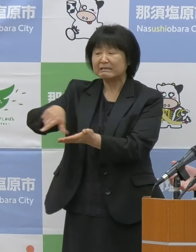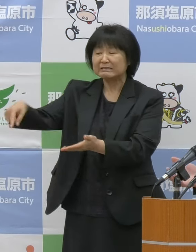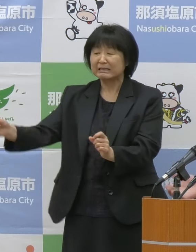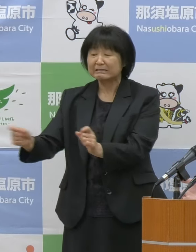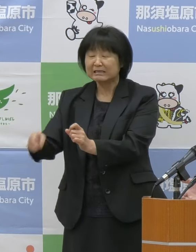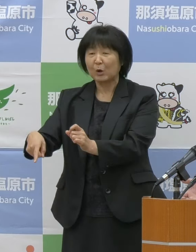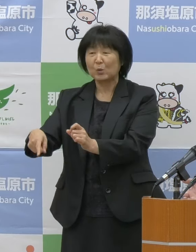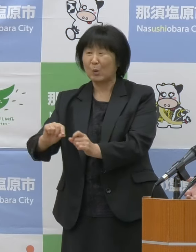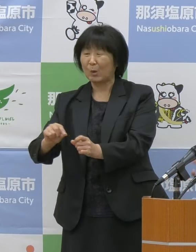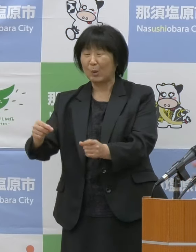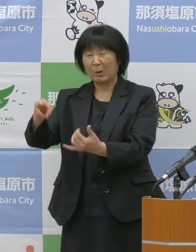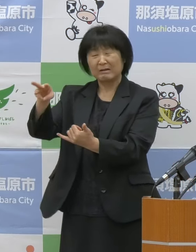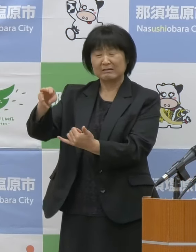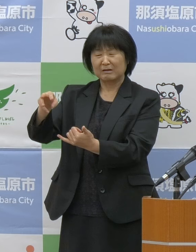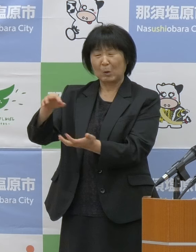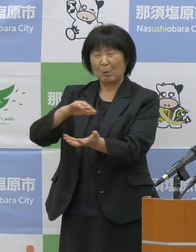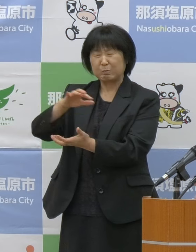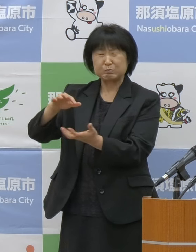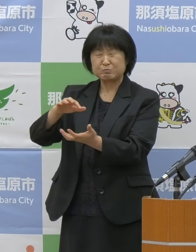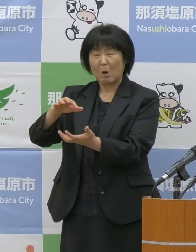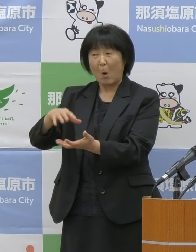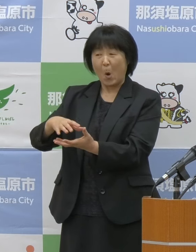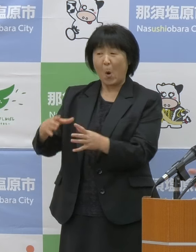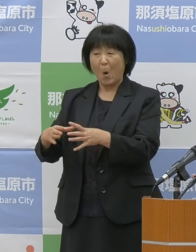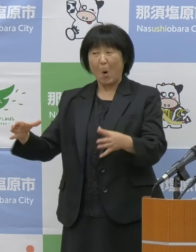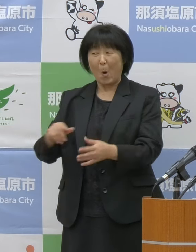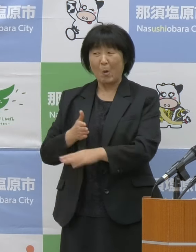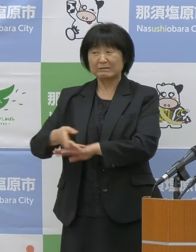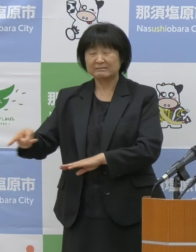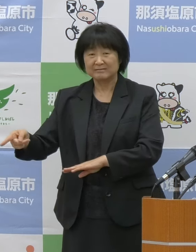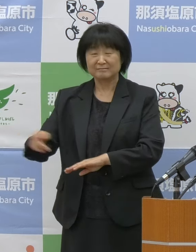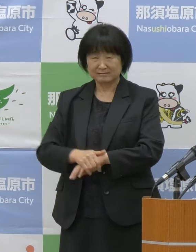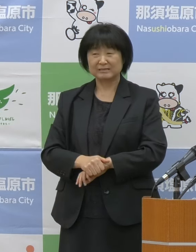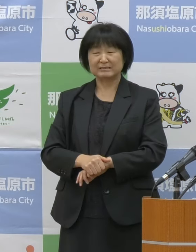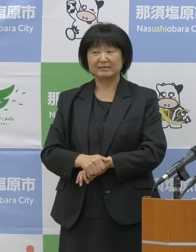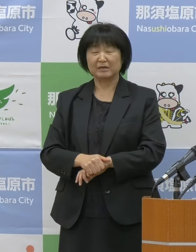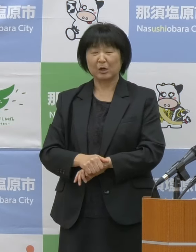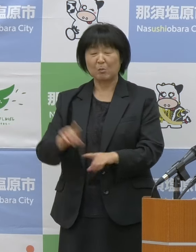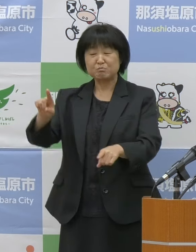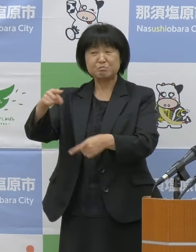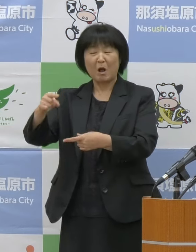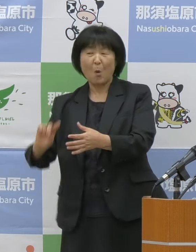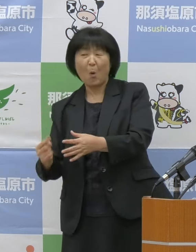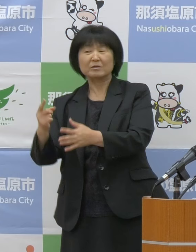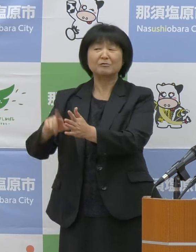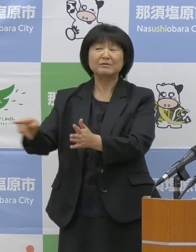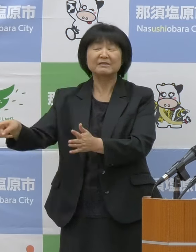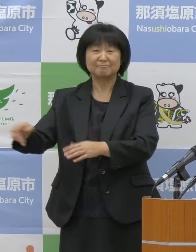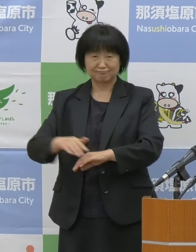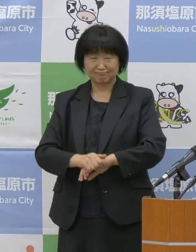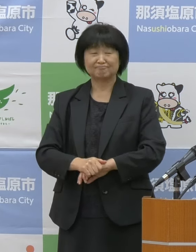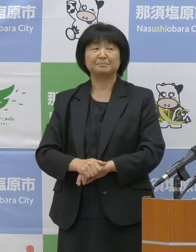が大きすぎて、行政もすべて把握をしきれていなかった、それは当時の話なんですけれども。ということを言っておりま